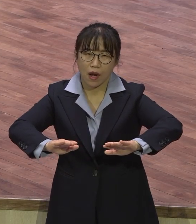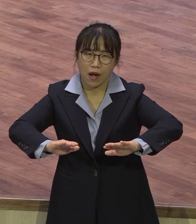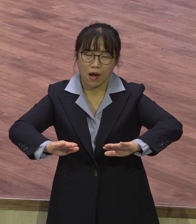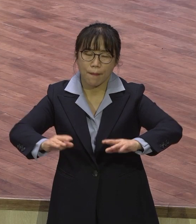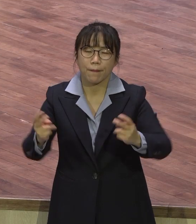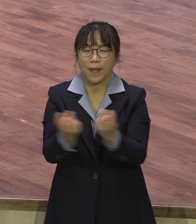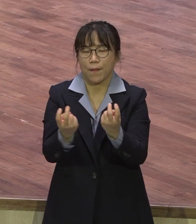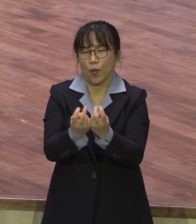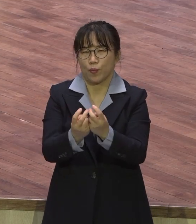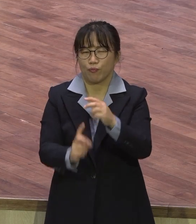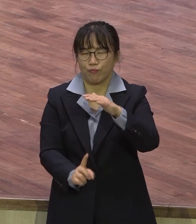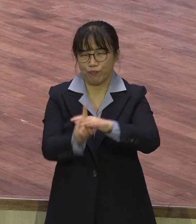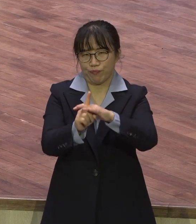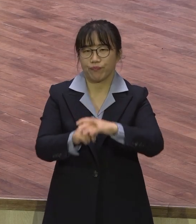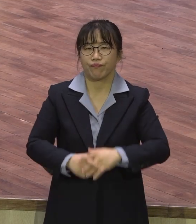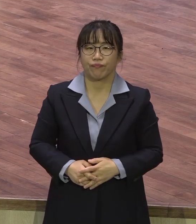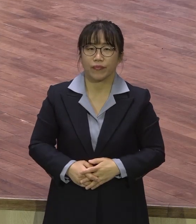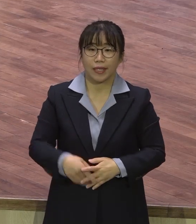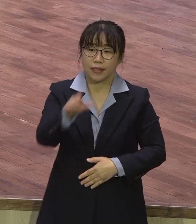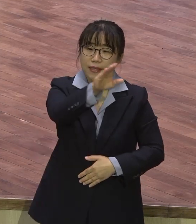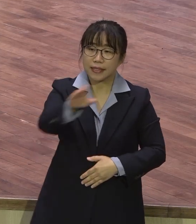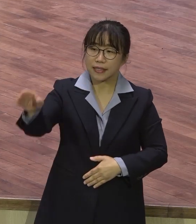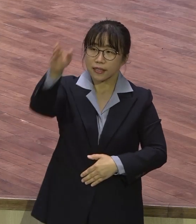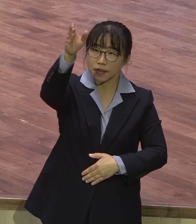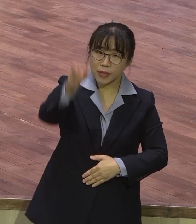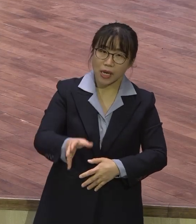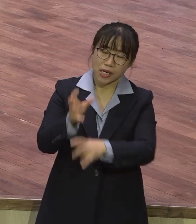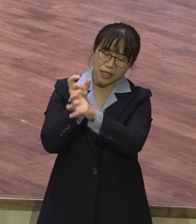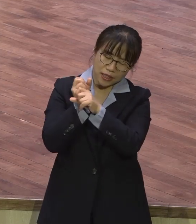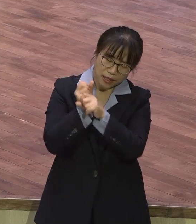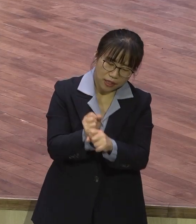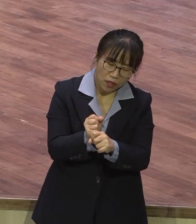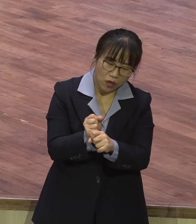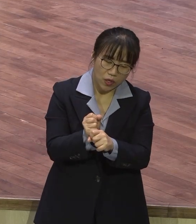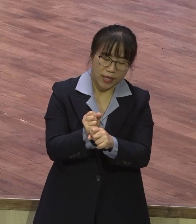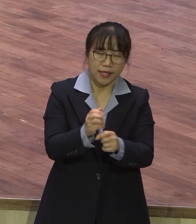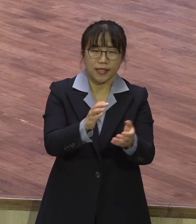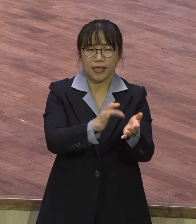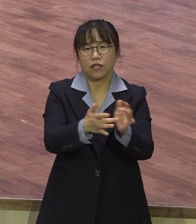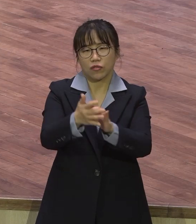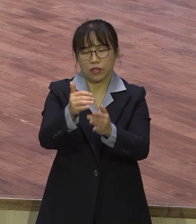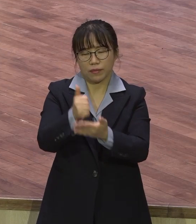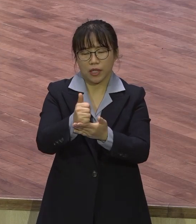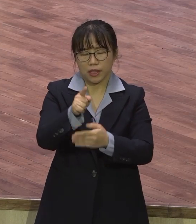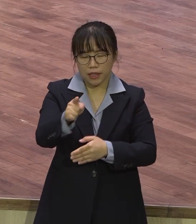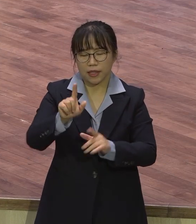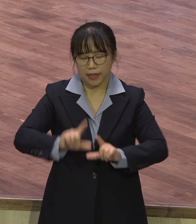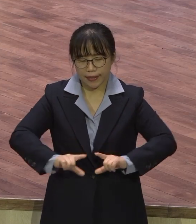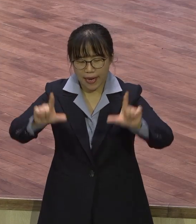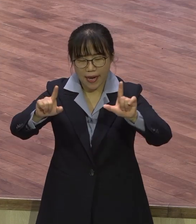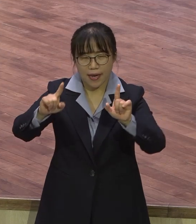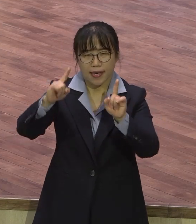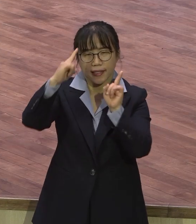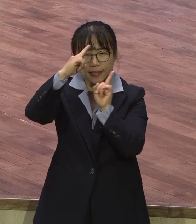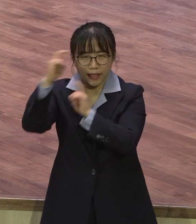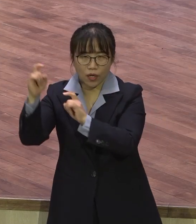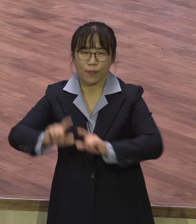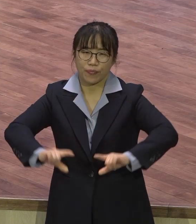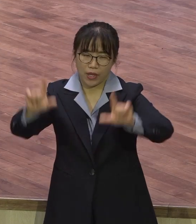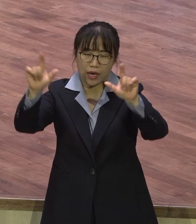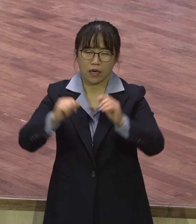십자가를 지는 그는 나를 기념하는 날이에요 그리고 사흘째 되는